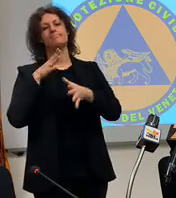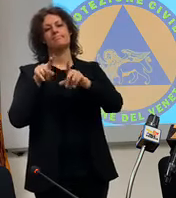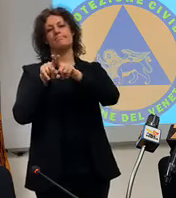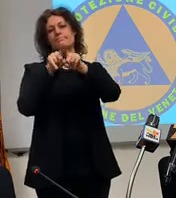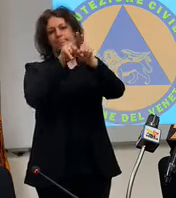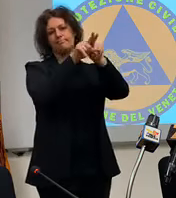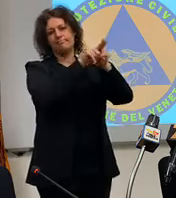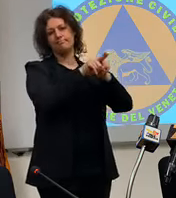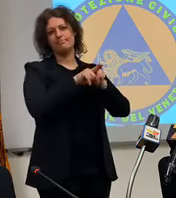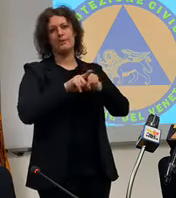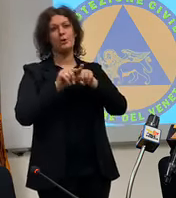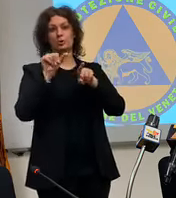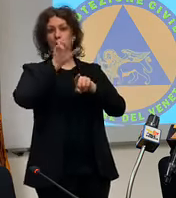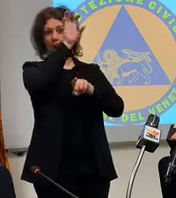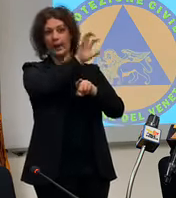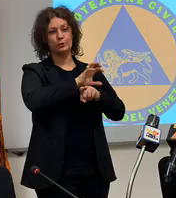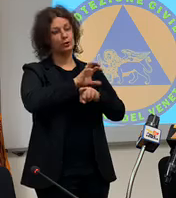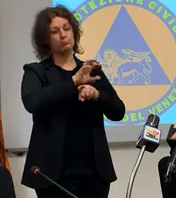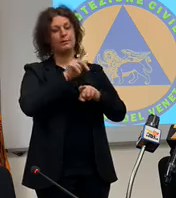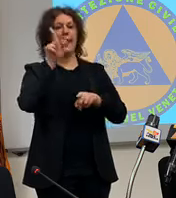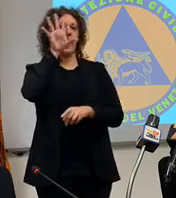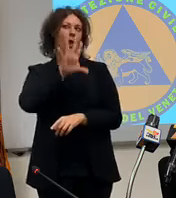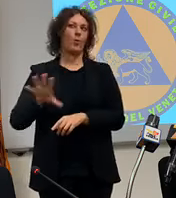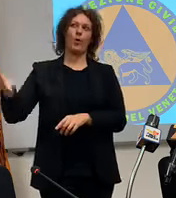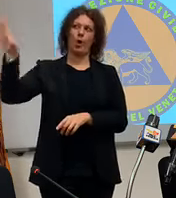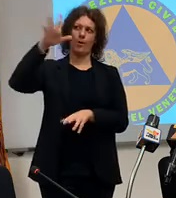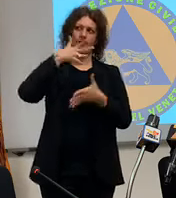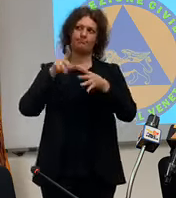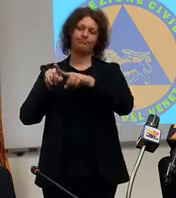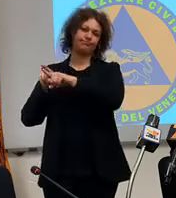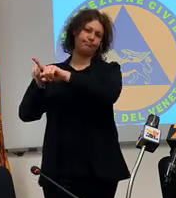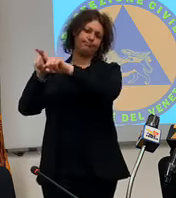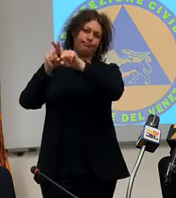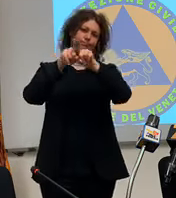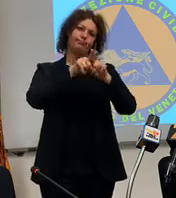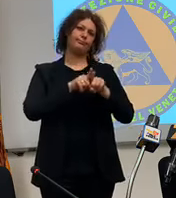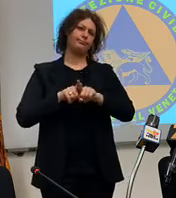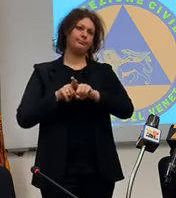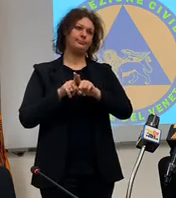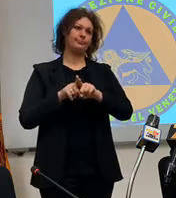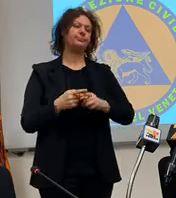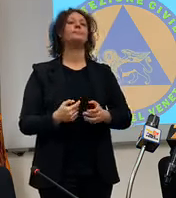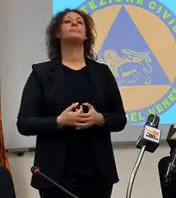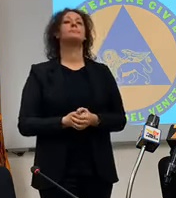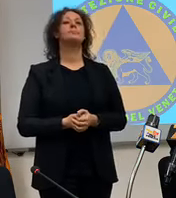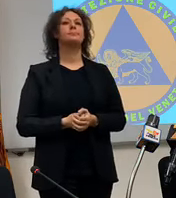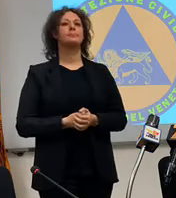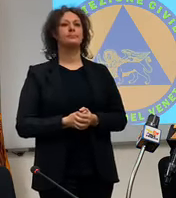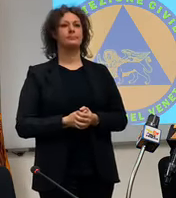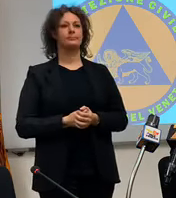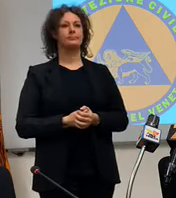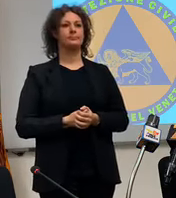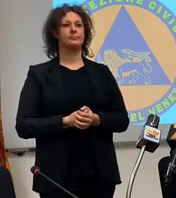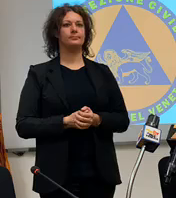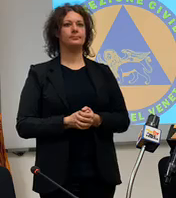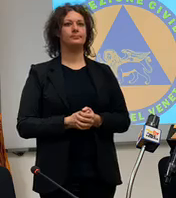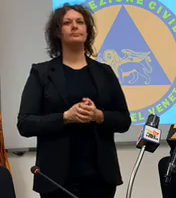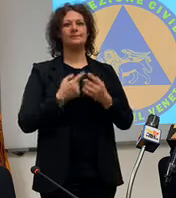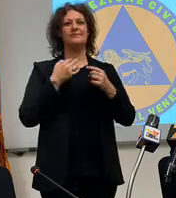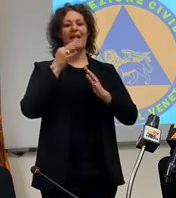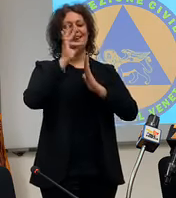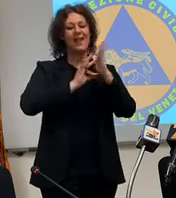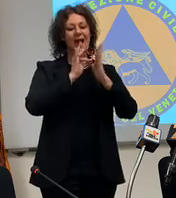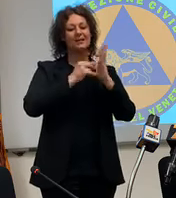ma praticamente in tutta Europa e questi sono elementi Insomma che caratterizzano la mortalità